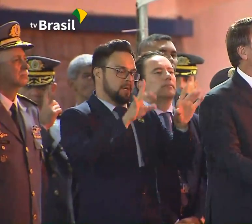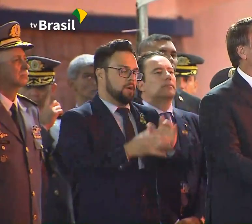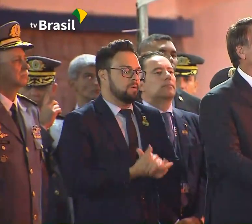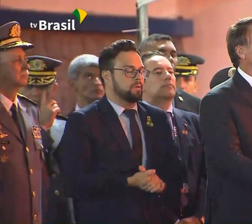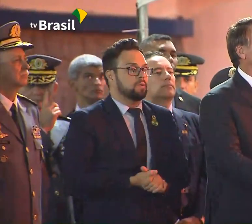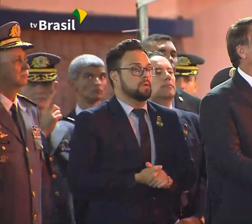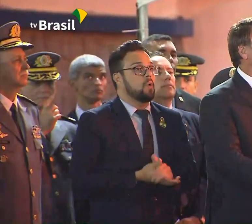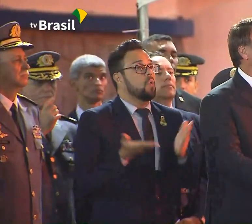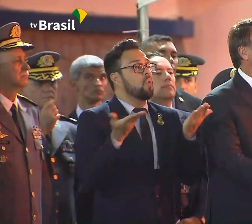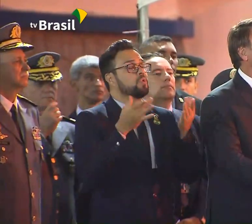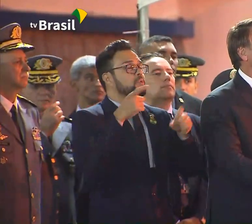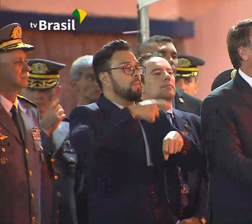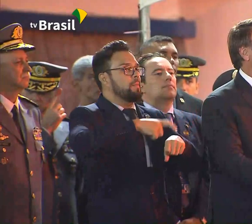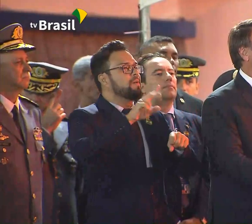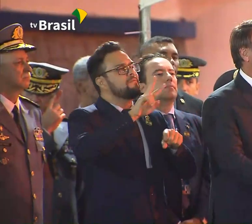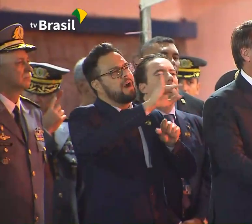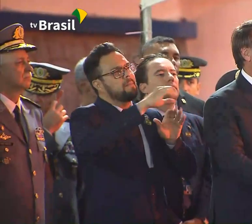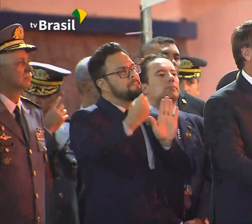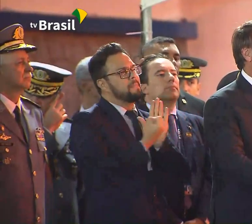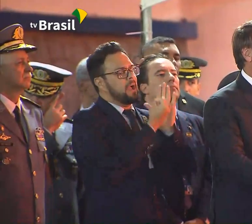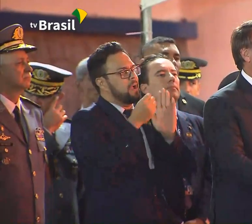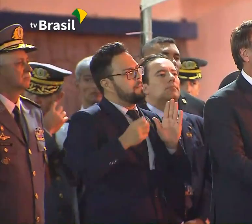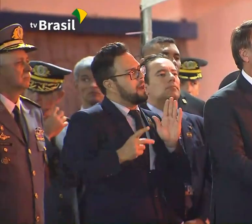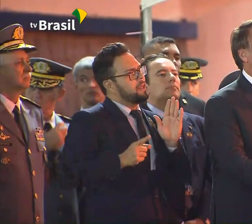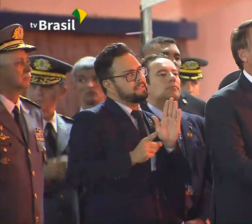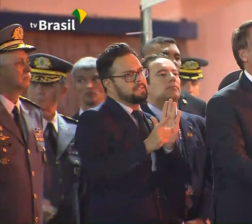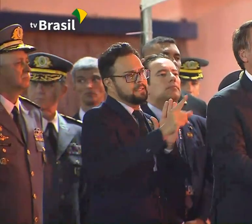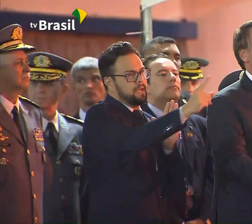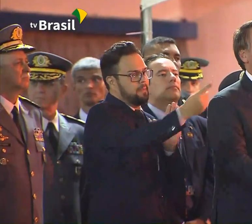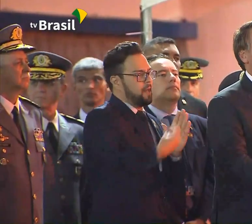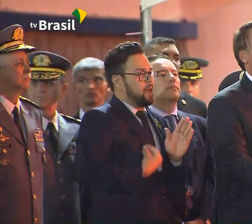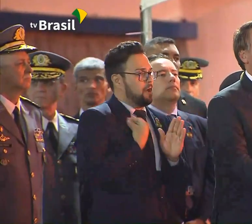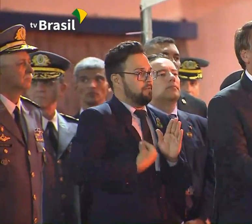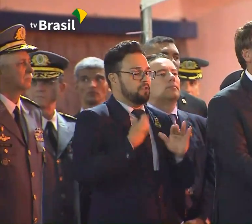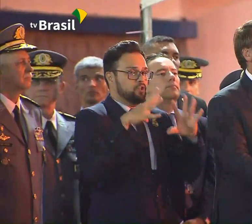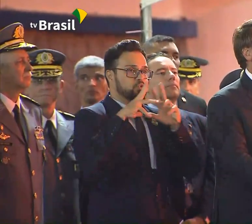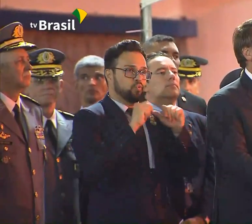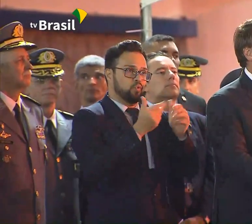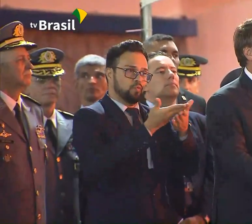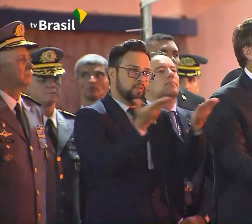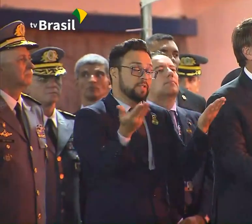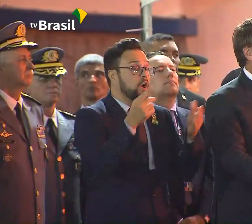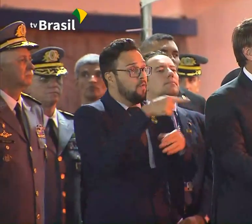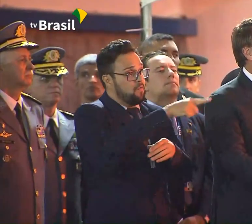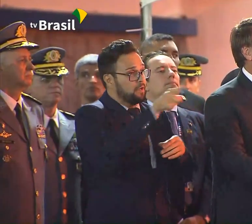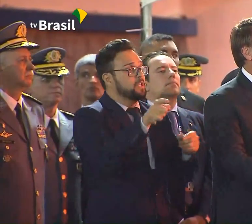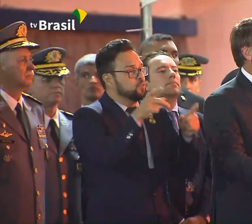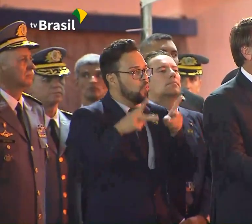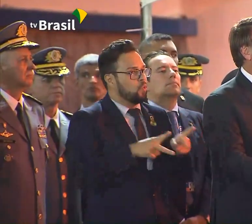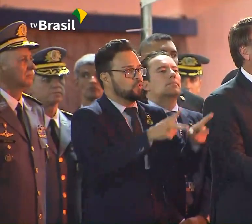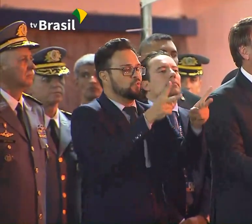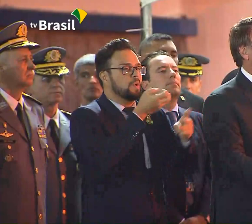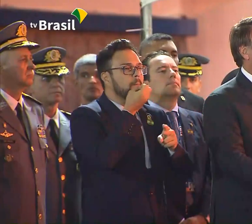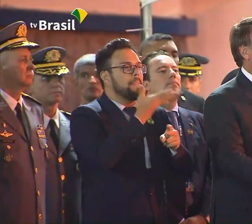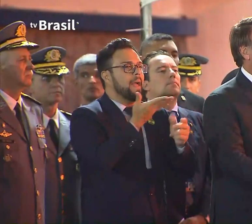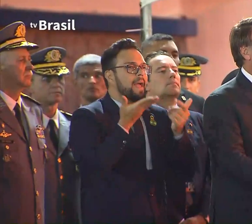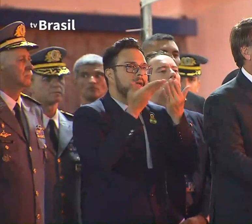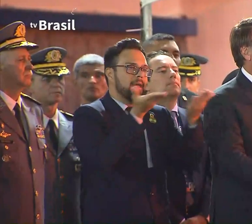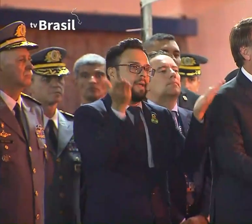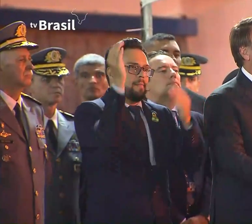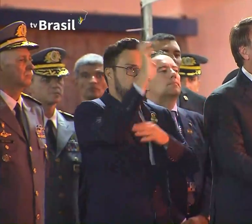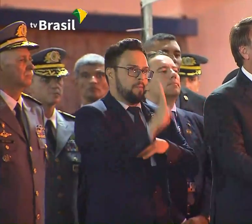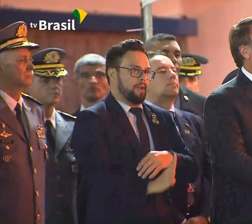por este momento que vai marcar para sempre a vida de todos vocês. Vocês continuarão fazendo o bem para o